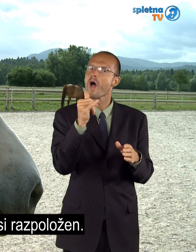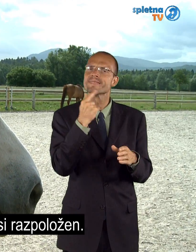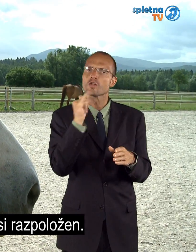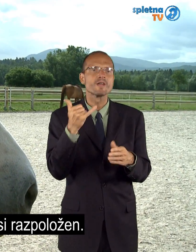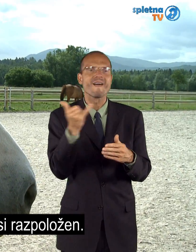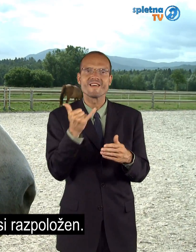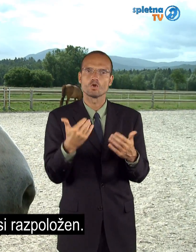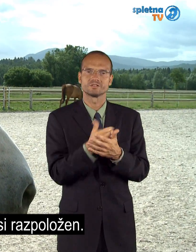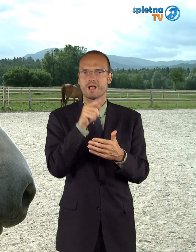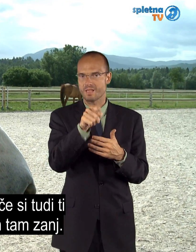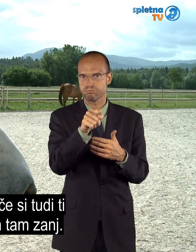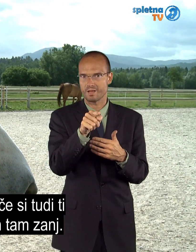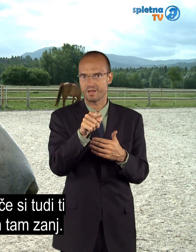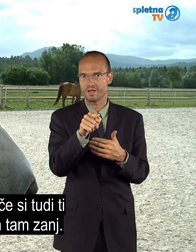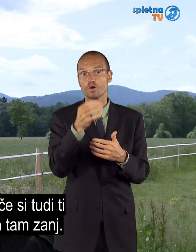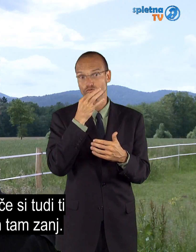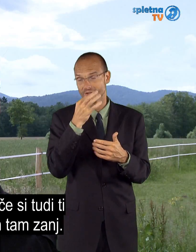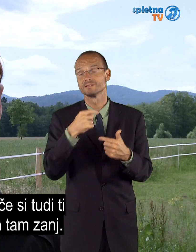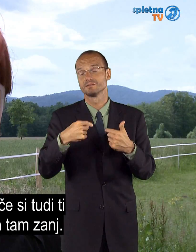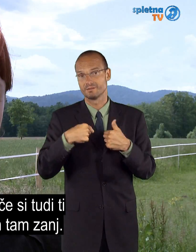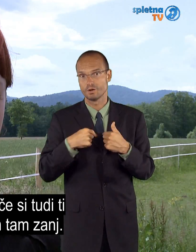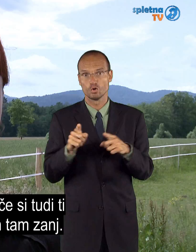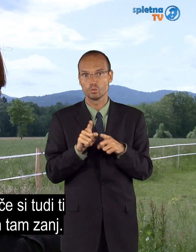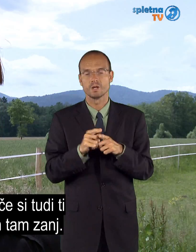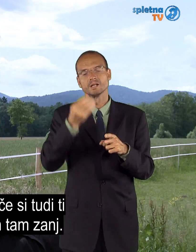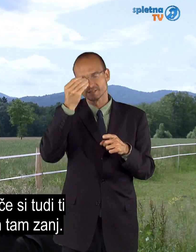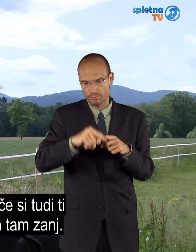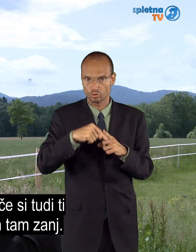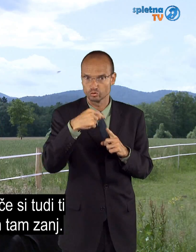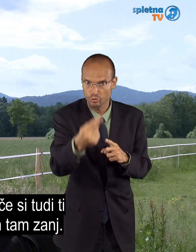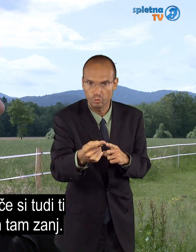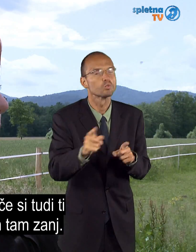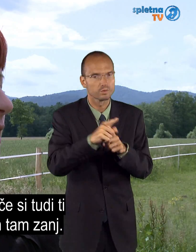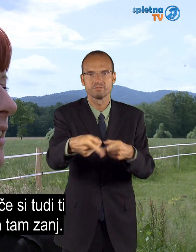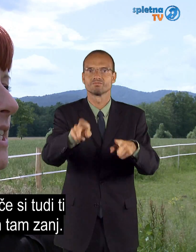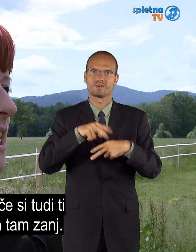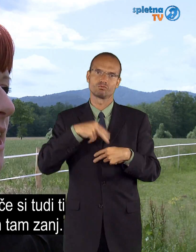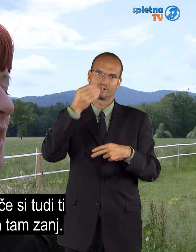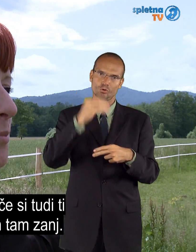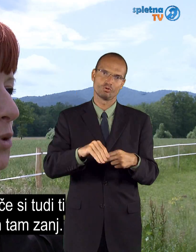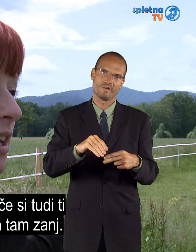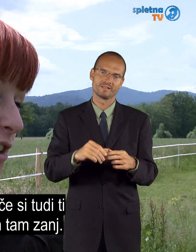razpoložen, vedno je tam zate, če si le tudi ti nekako spoštljiv do njega in tam za njega.